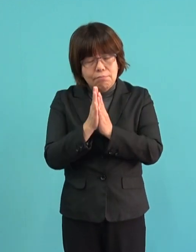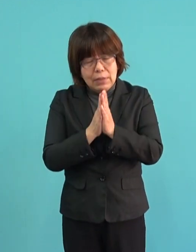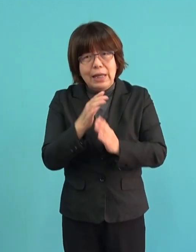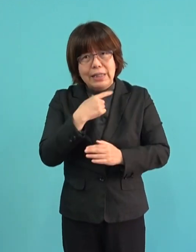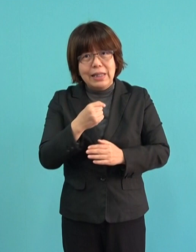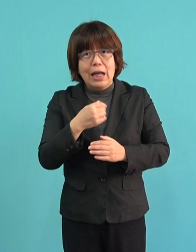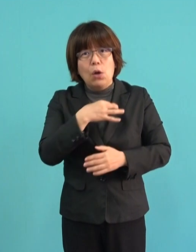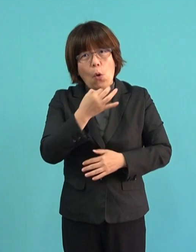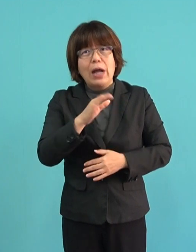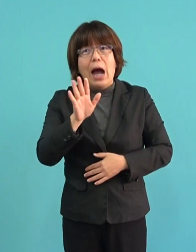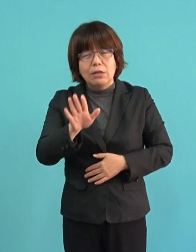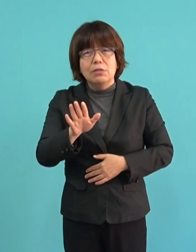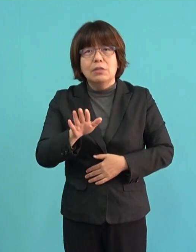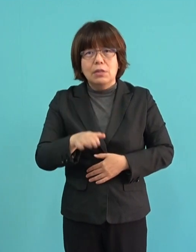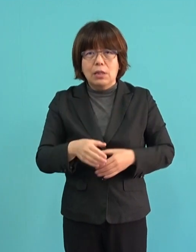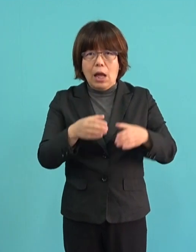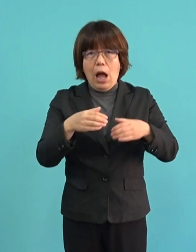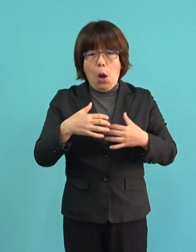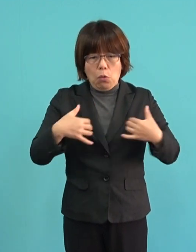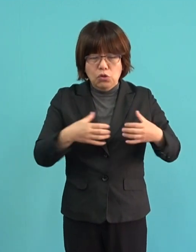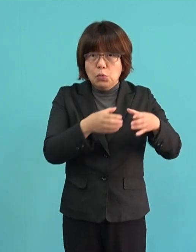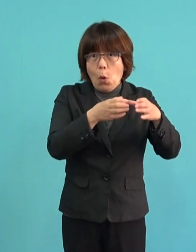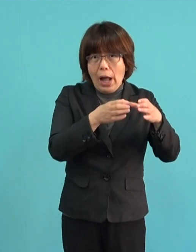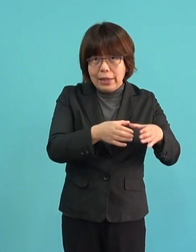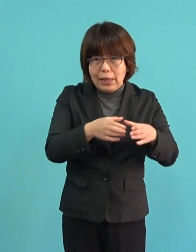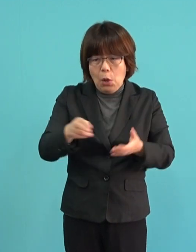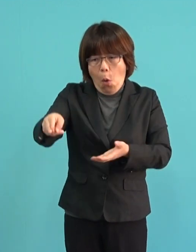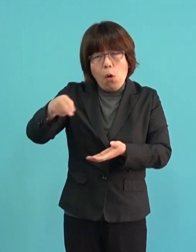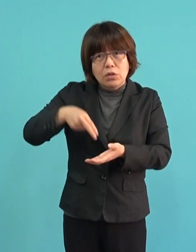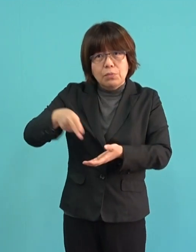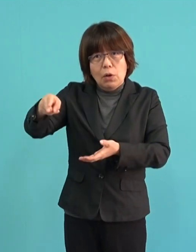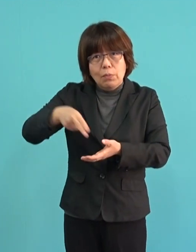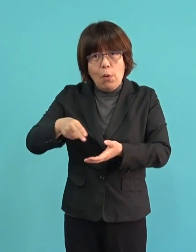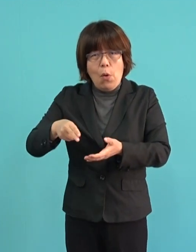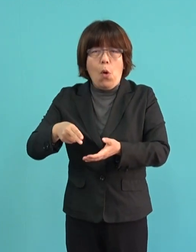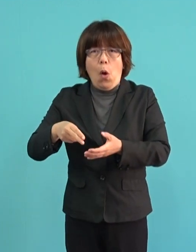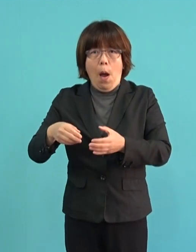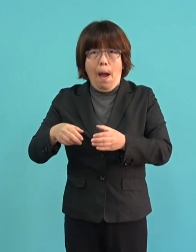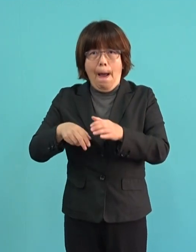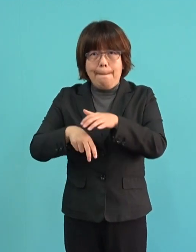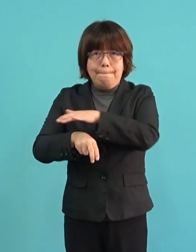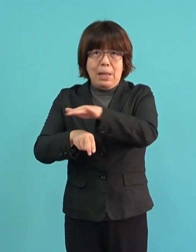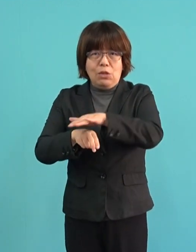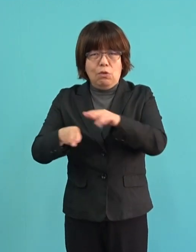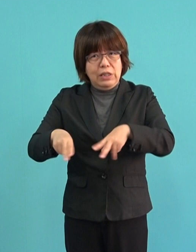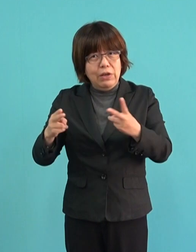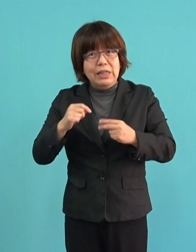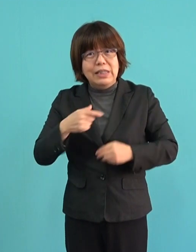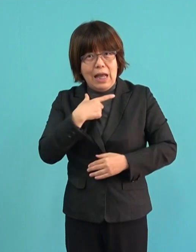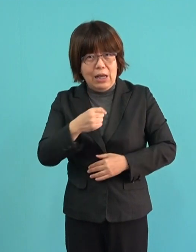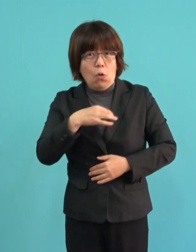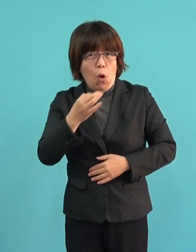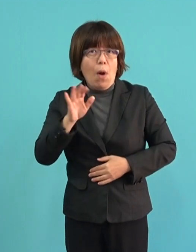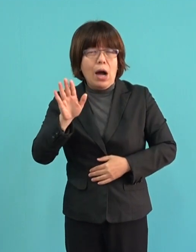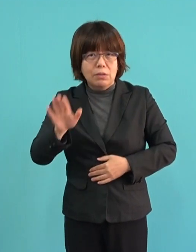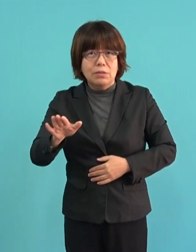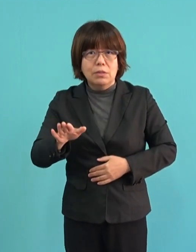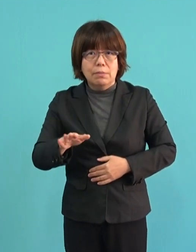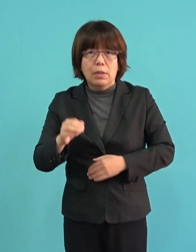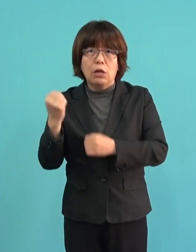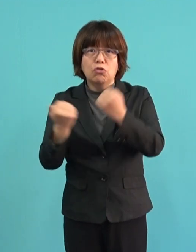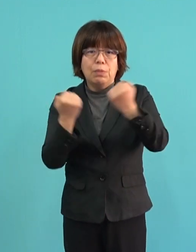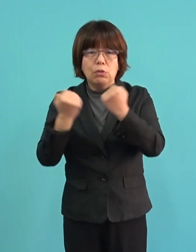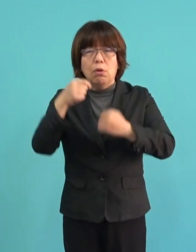でペット用のコツツボがあったりですねあのお骨にも専用でしたいというような方がおられたり先ほど申し上げたように車両で